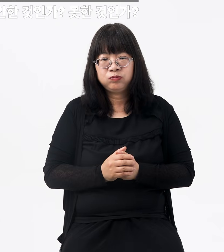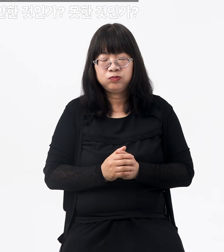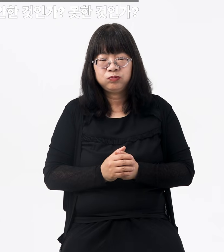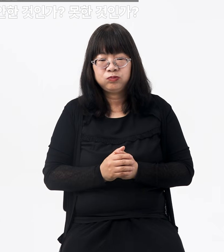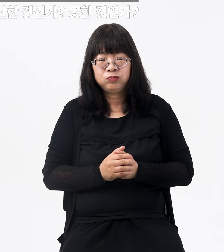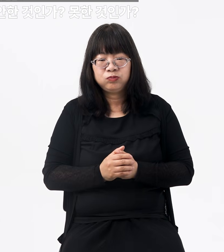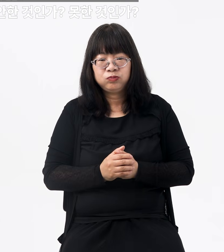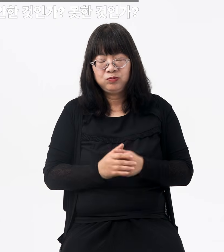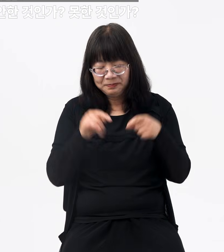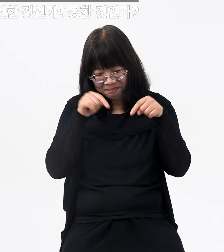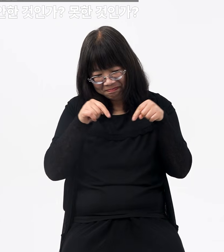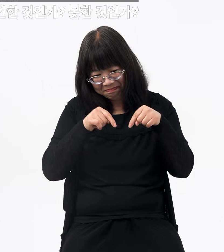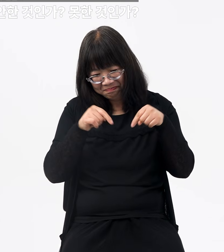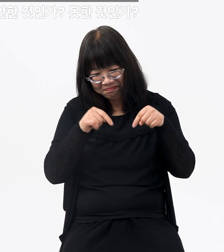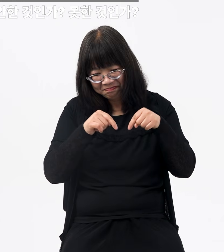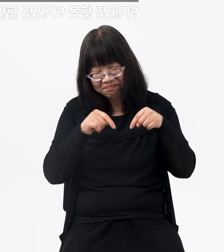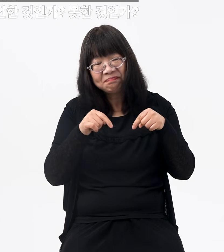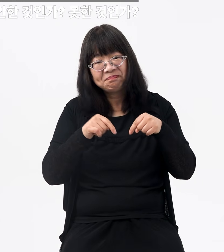타협,